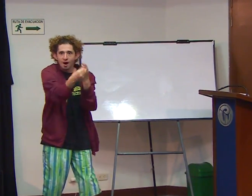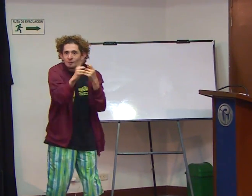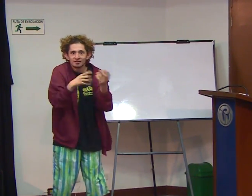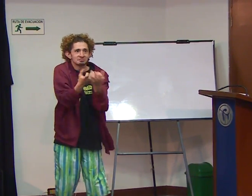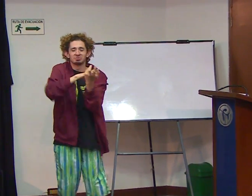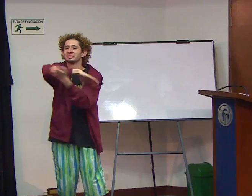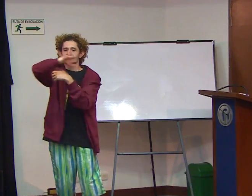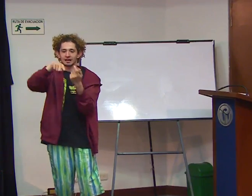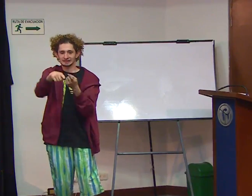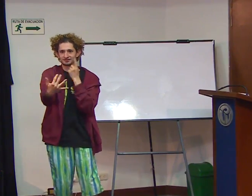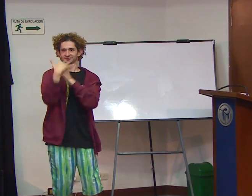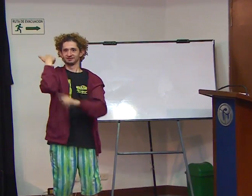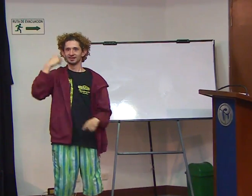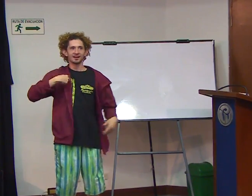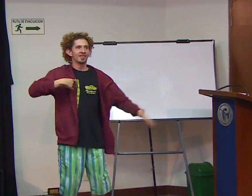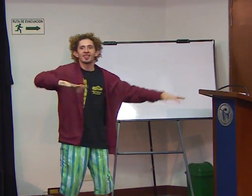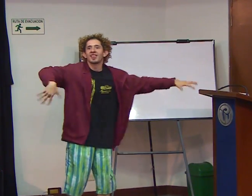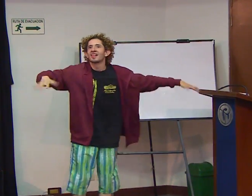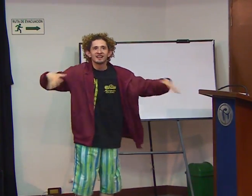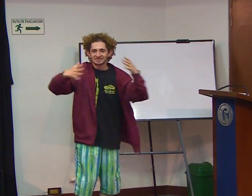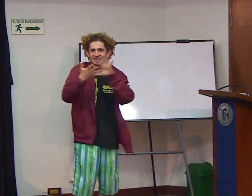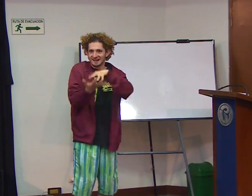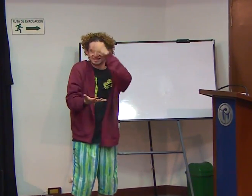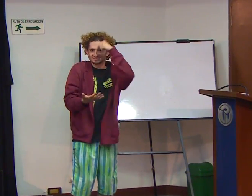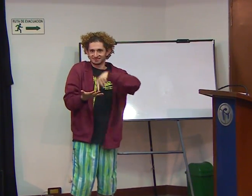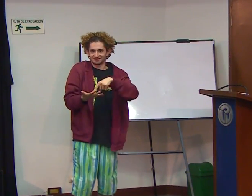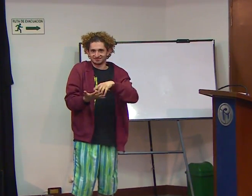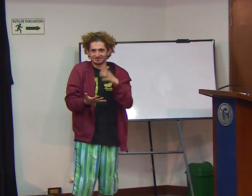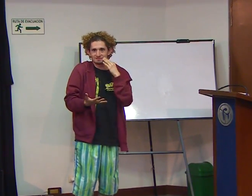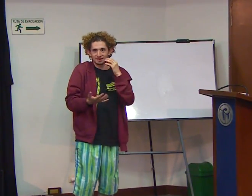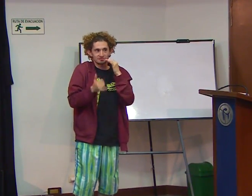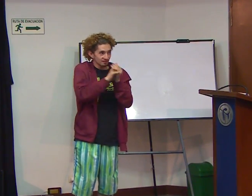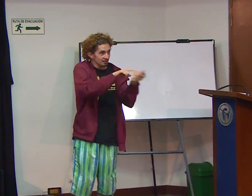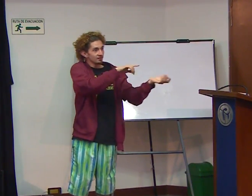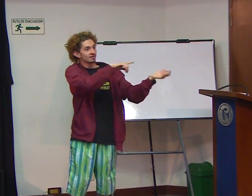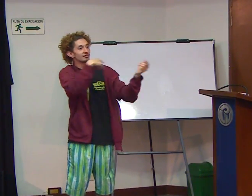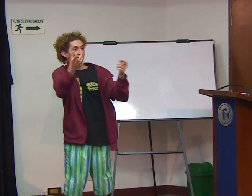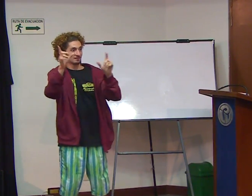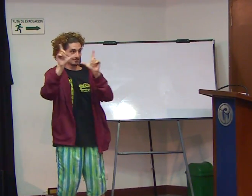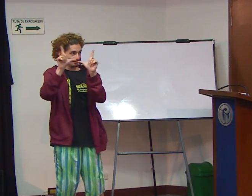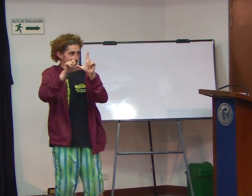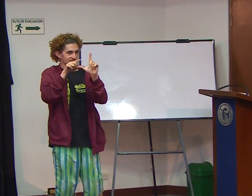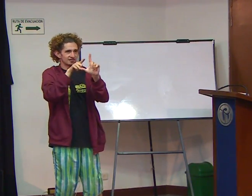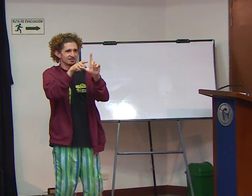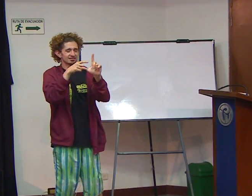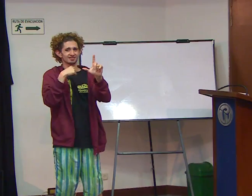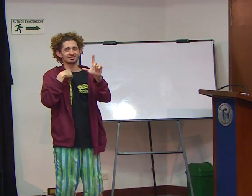lugar. Pero sí nosotros quedamos como